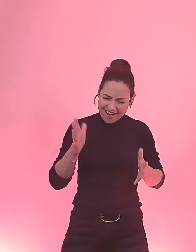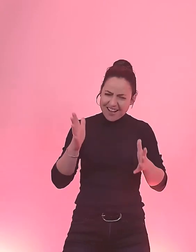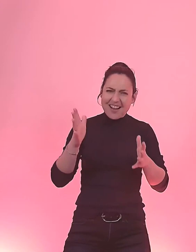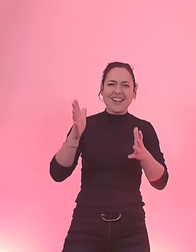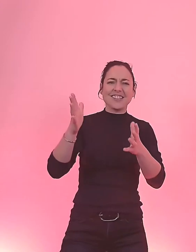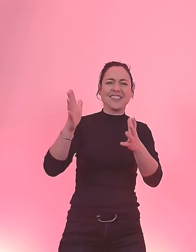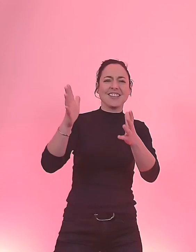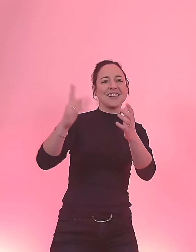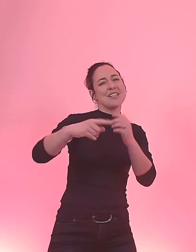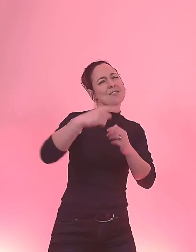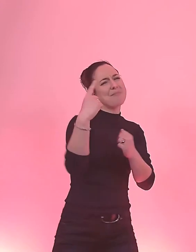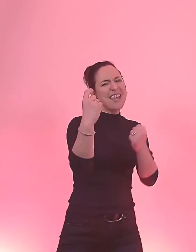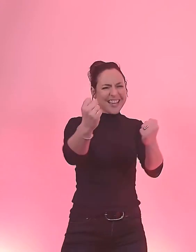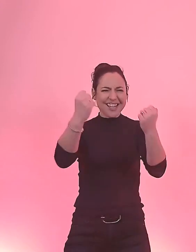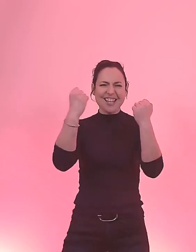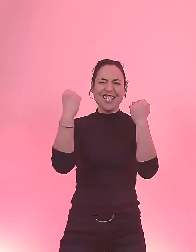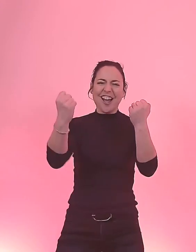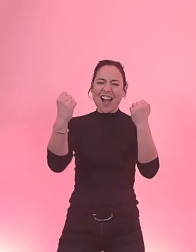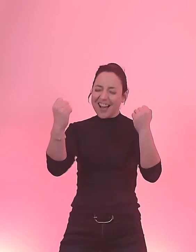sela